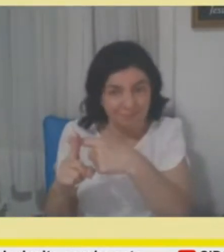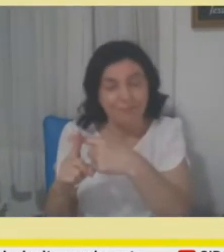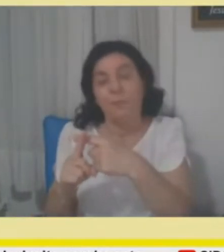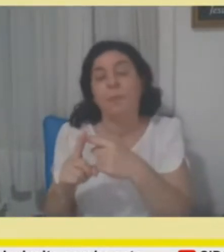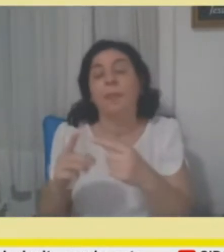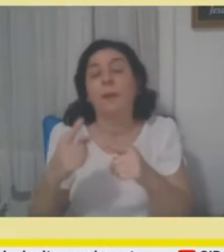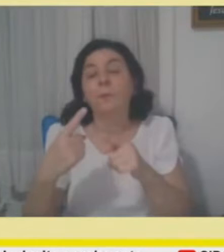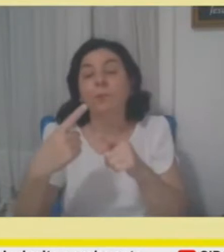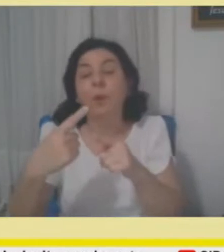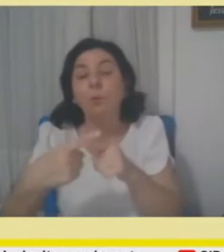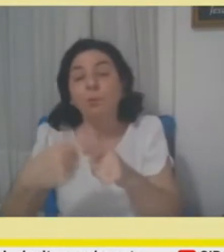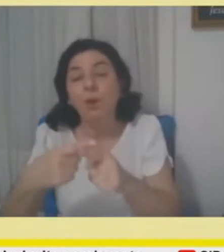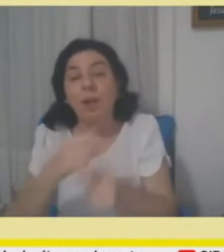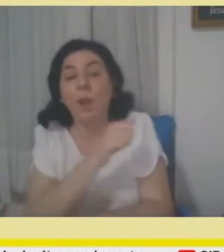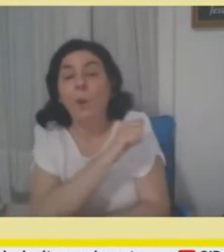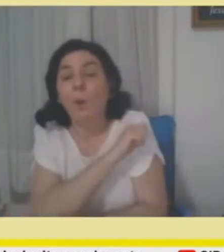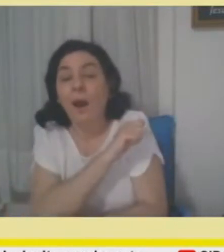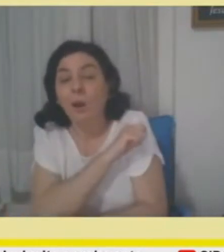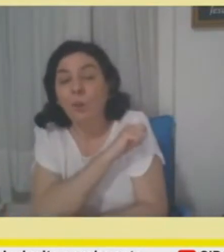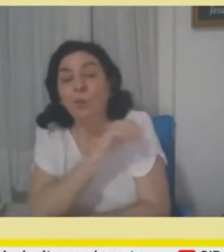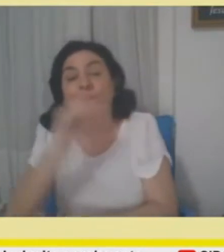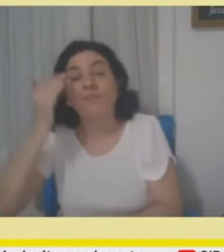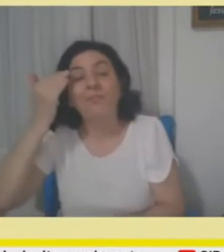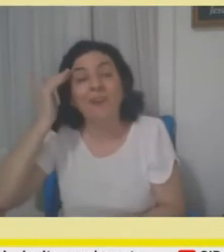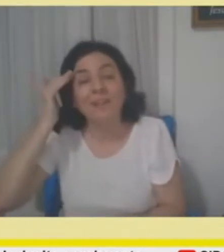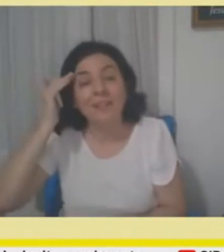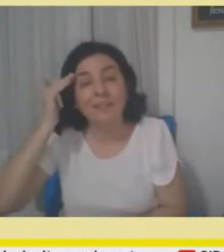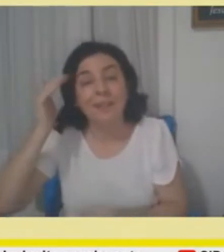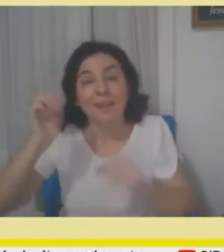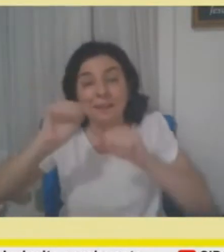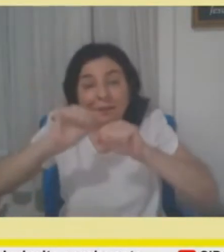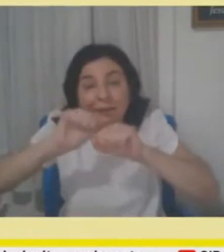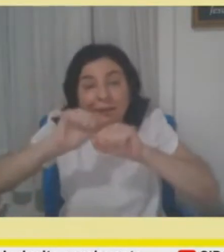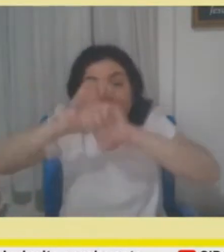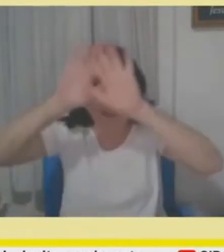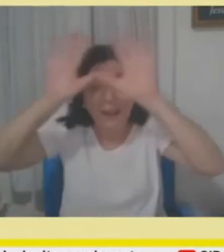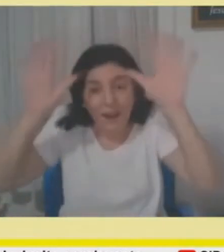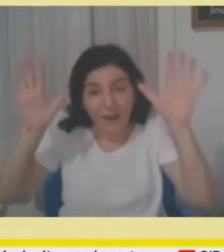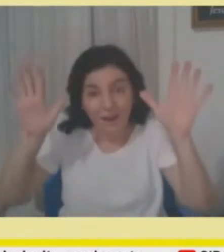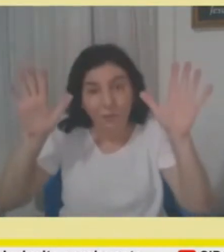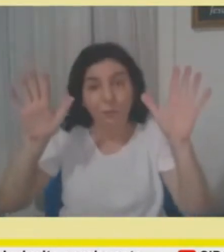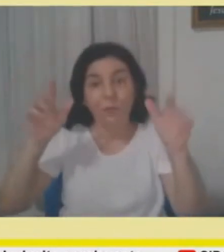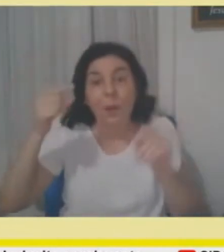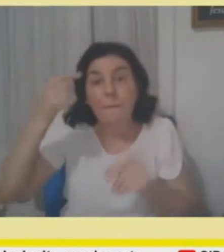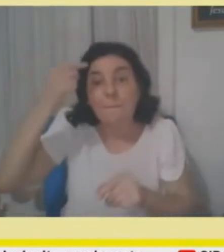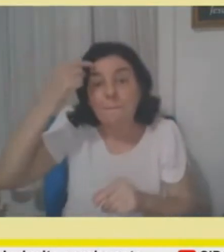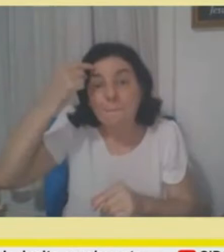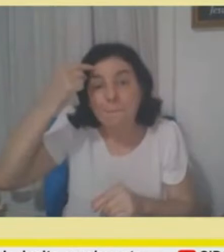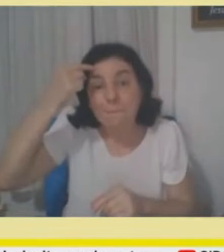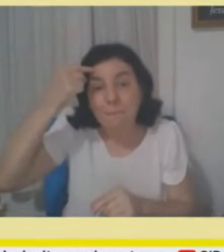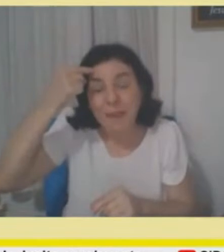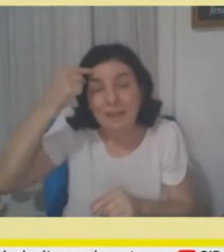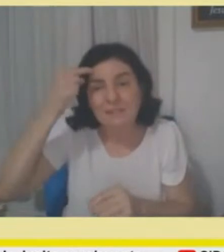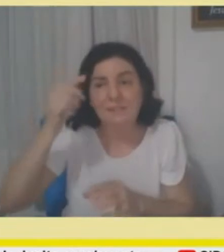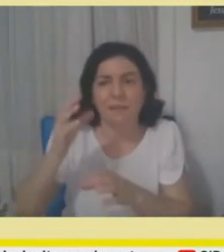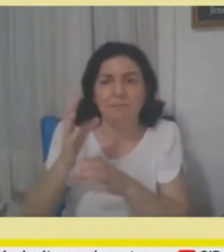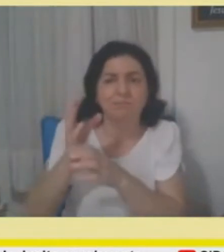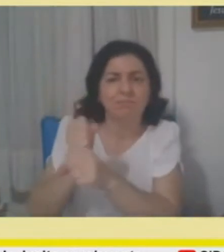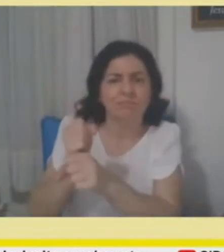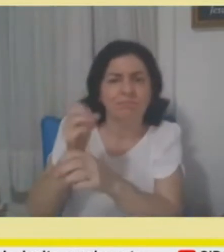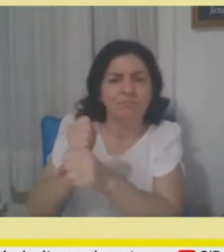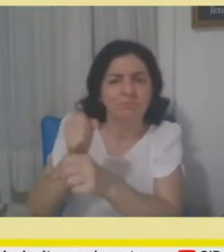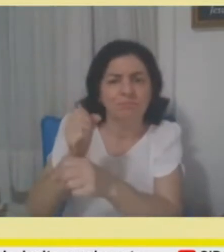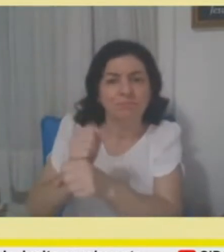soma. E a adição, você vai usar esse sinal. Por quê? Assim o aluno vai entender de forma